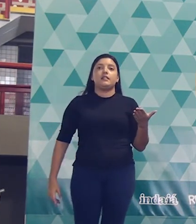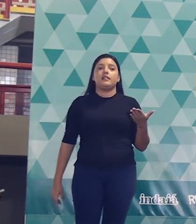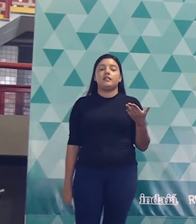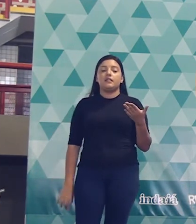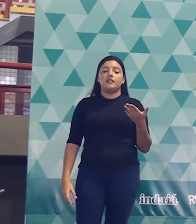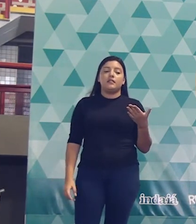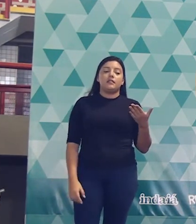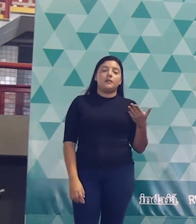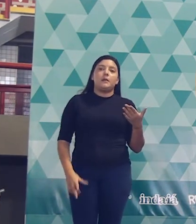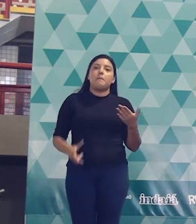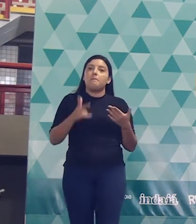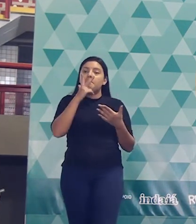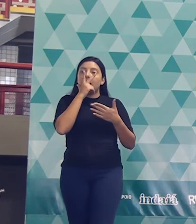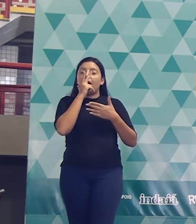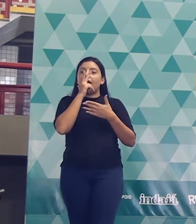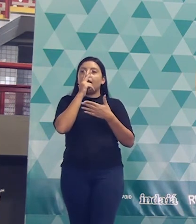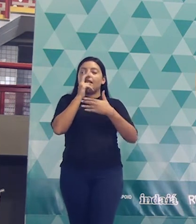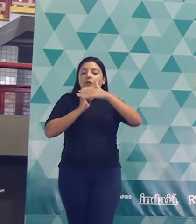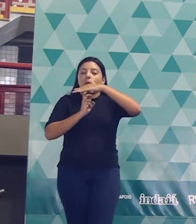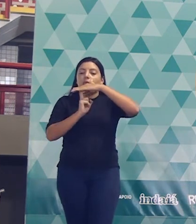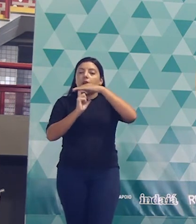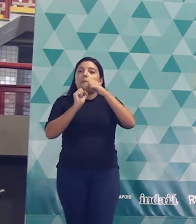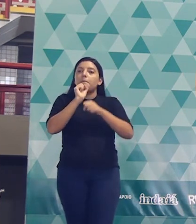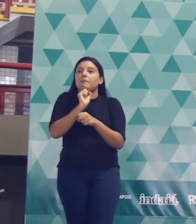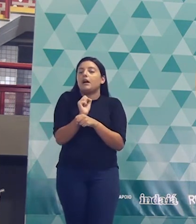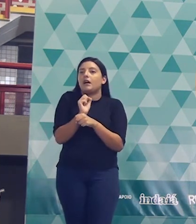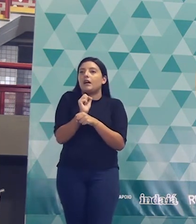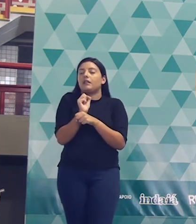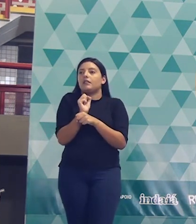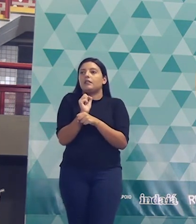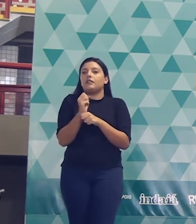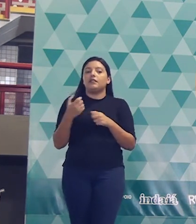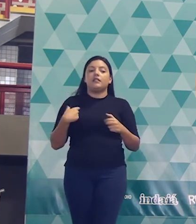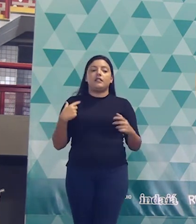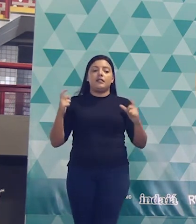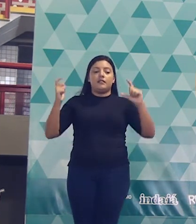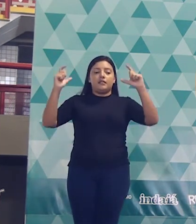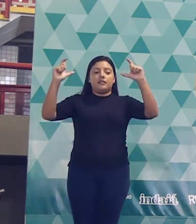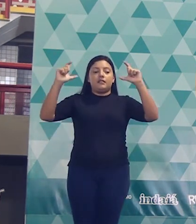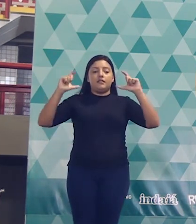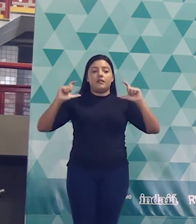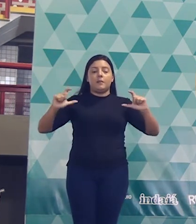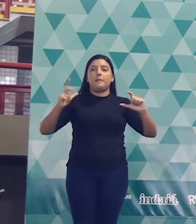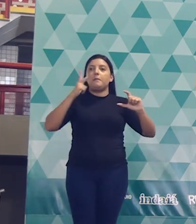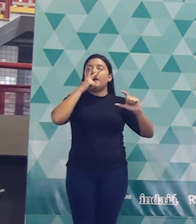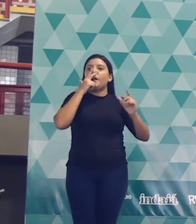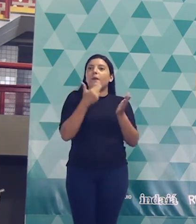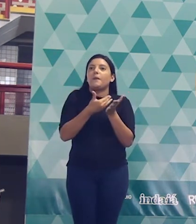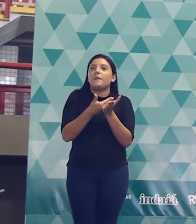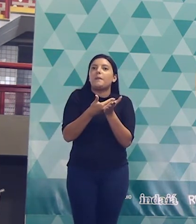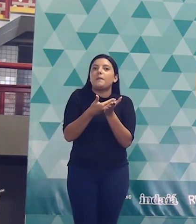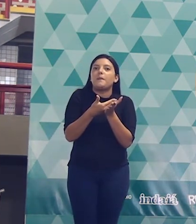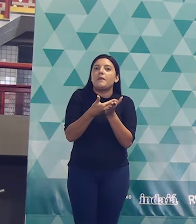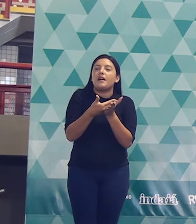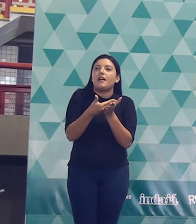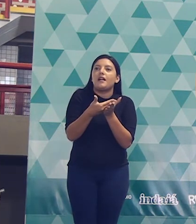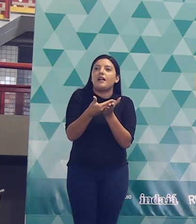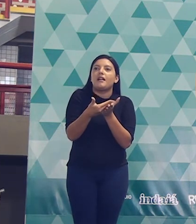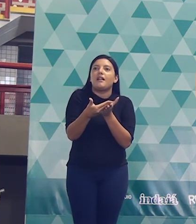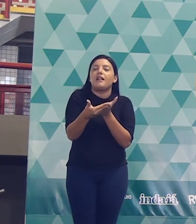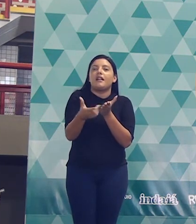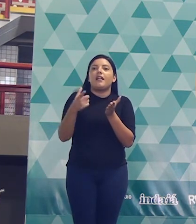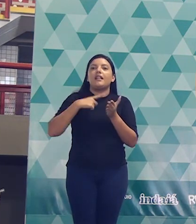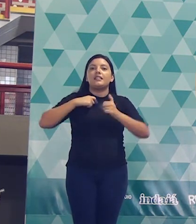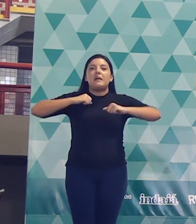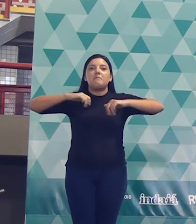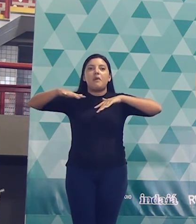Trem parado na estação, não é isso? Na segunda estrofe, você percebe que ele cria um ritmo. Vou danado pra cá tende,